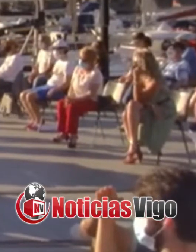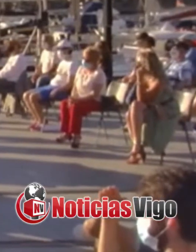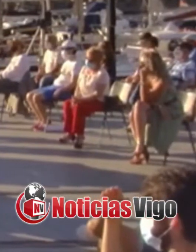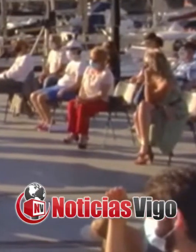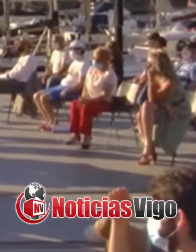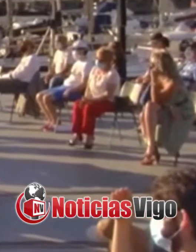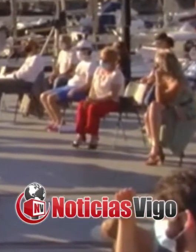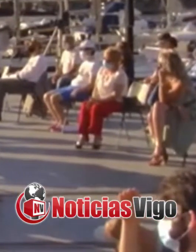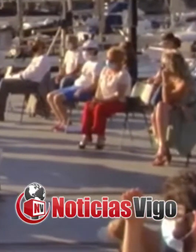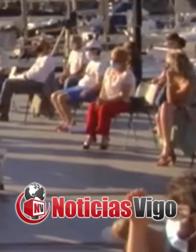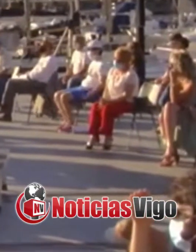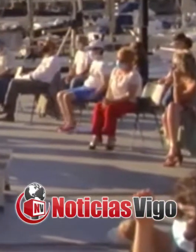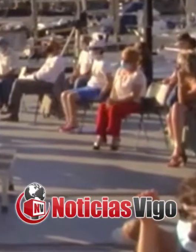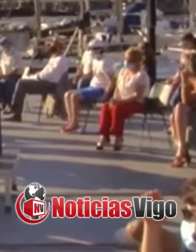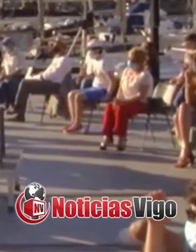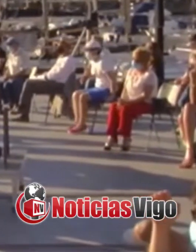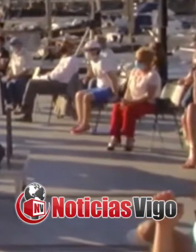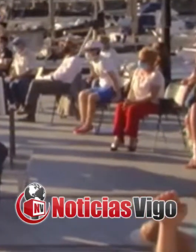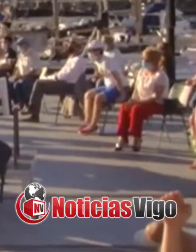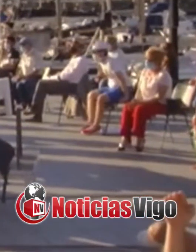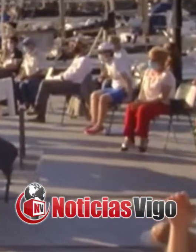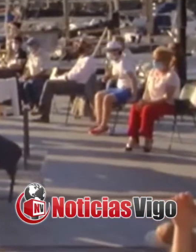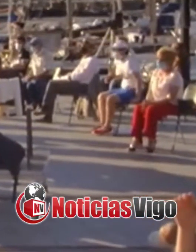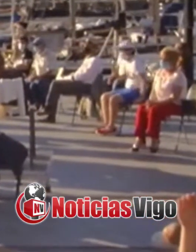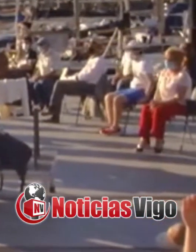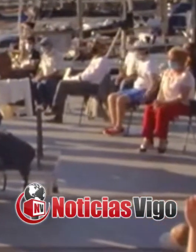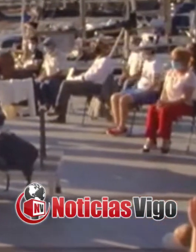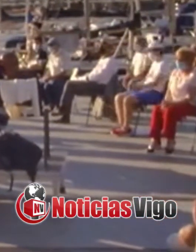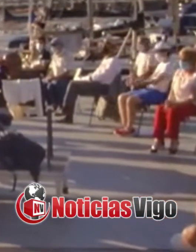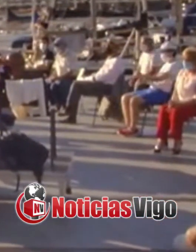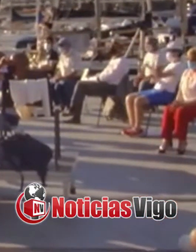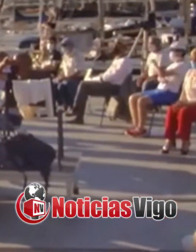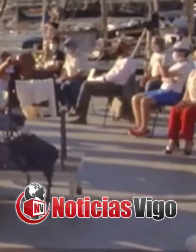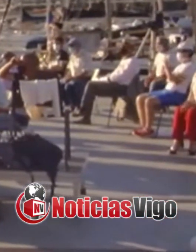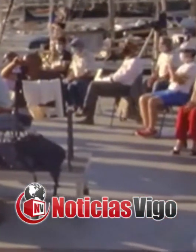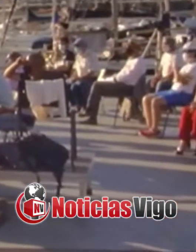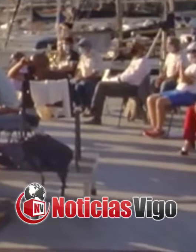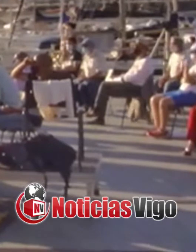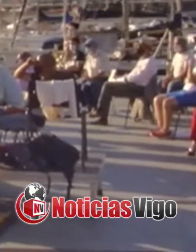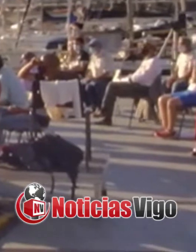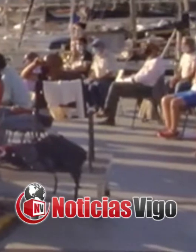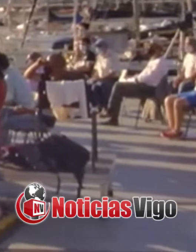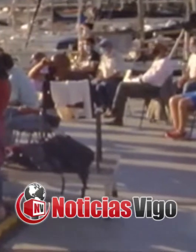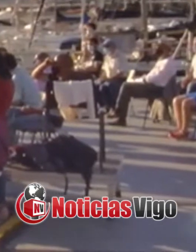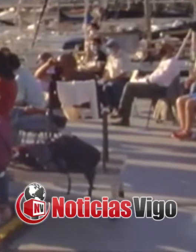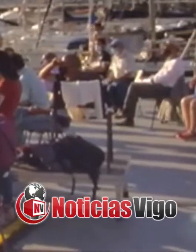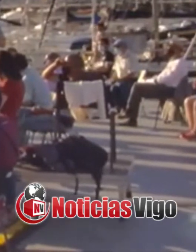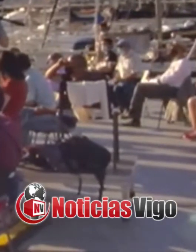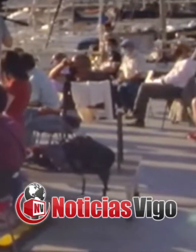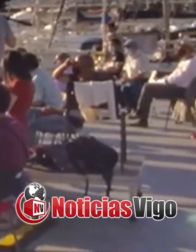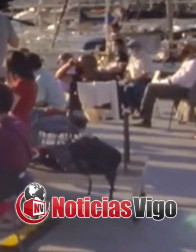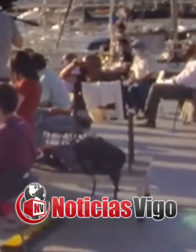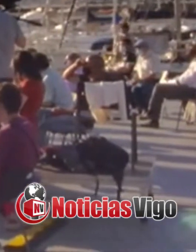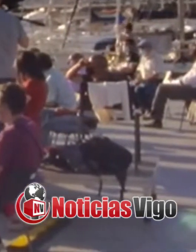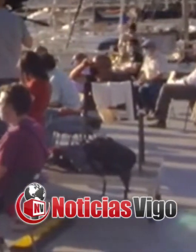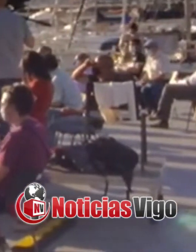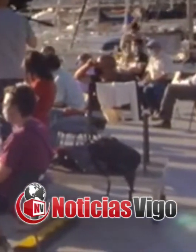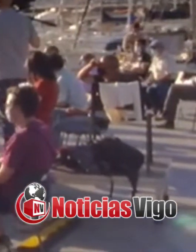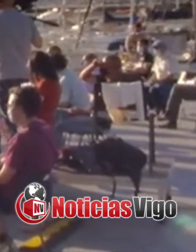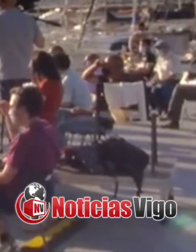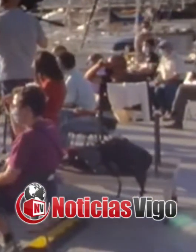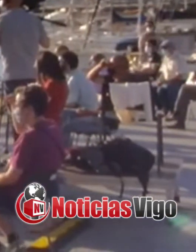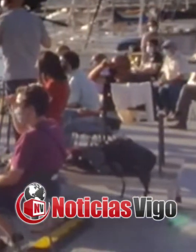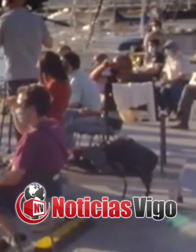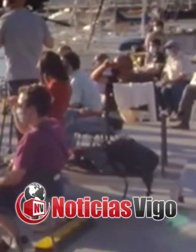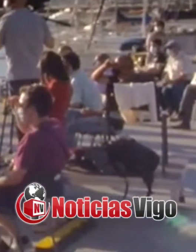para construir moitos edificios de Vigo. E dalí dun pequeno peirao en Ponte Sampaio